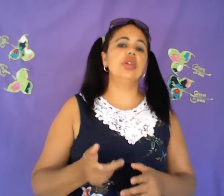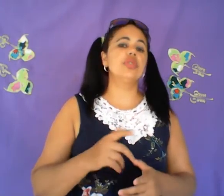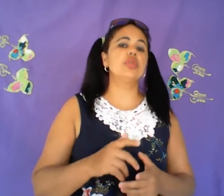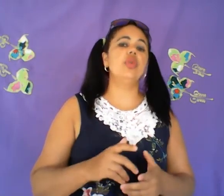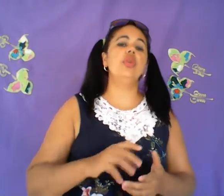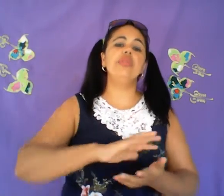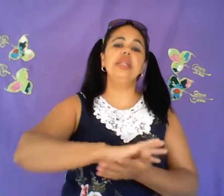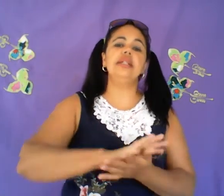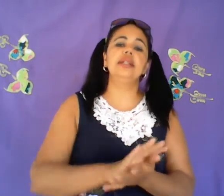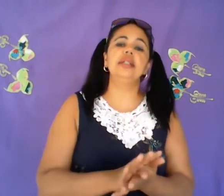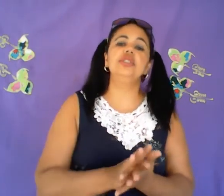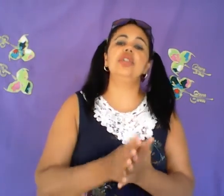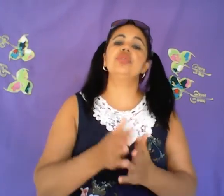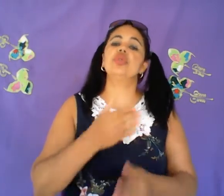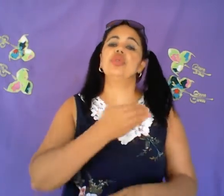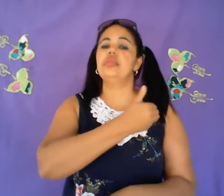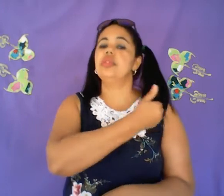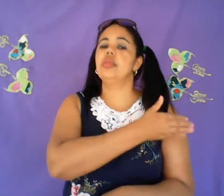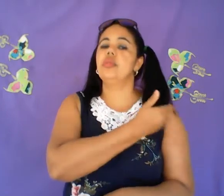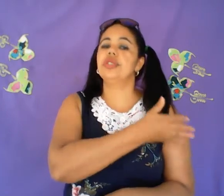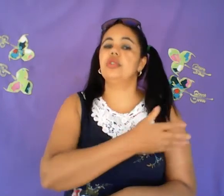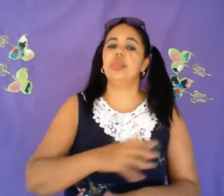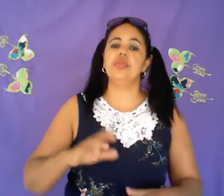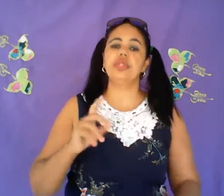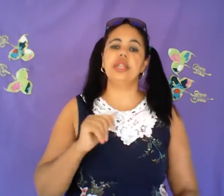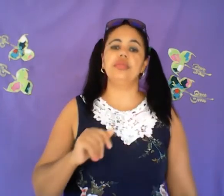estou humilhando, não estou demonstrando preconceito, viu?